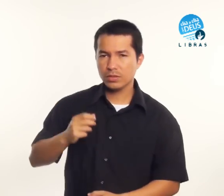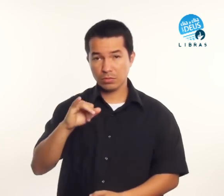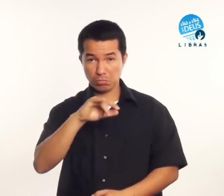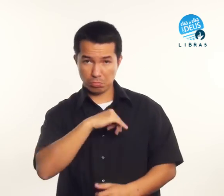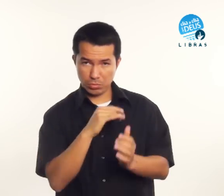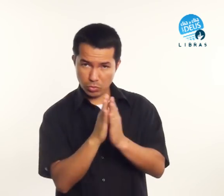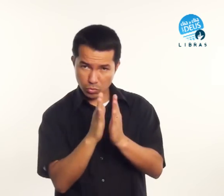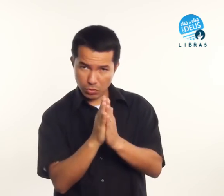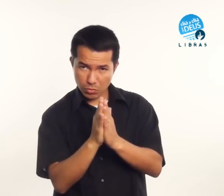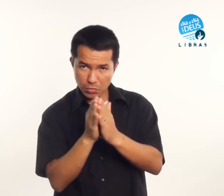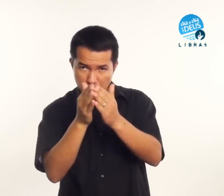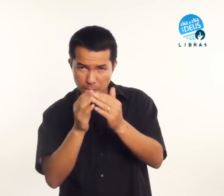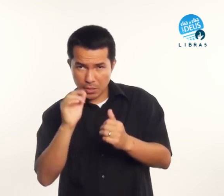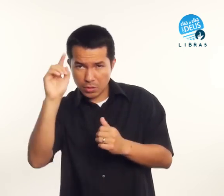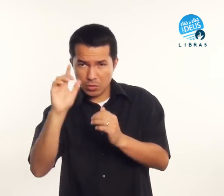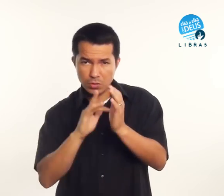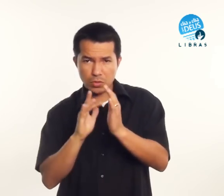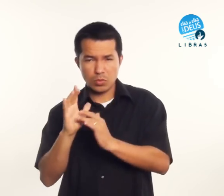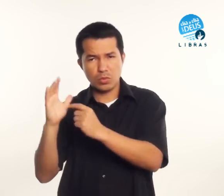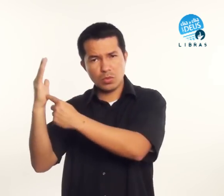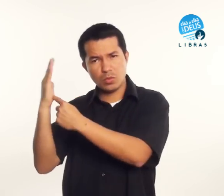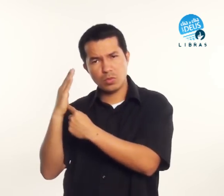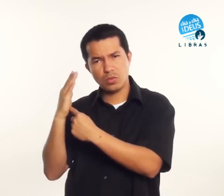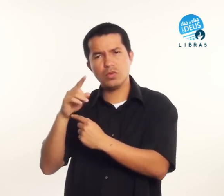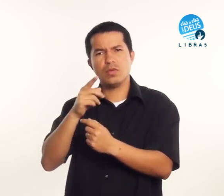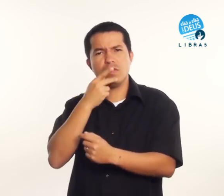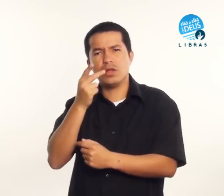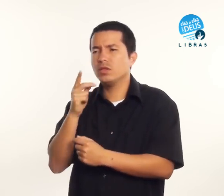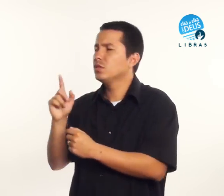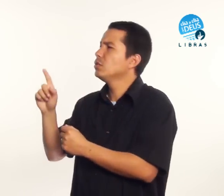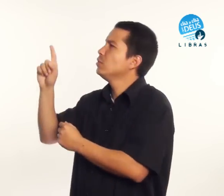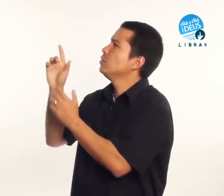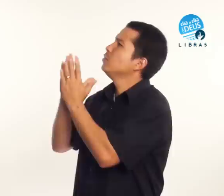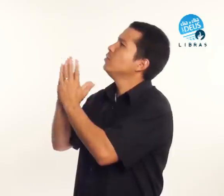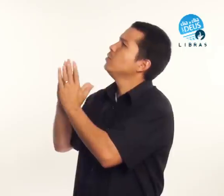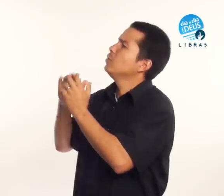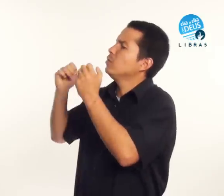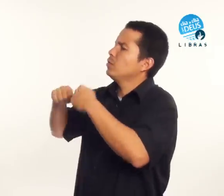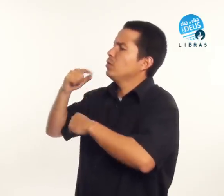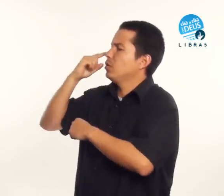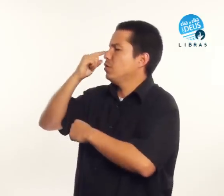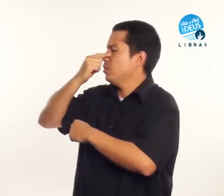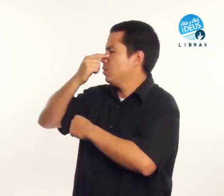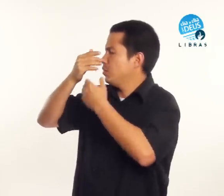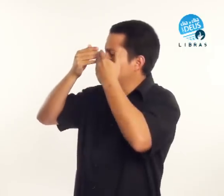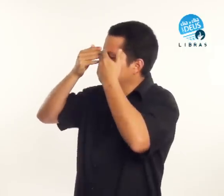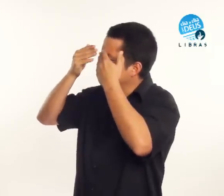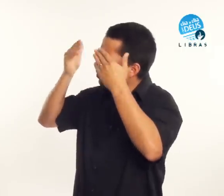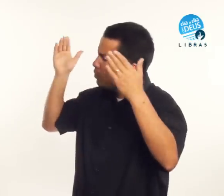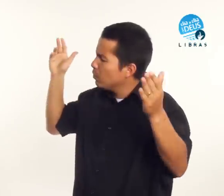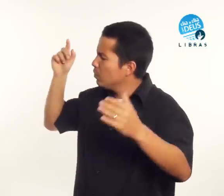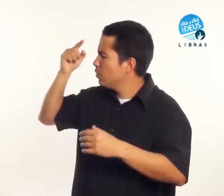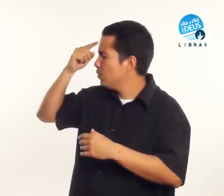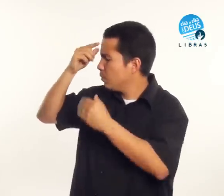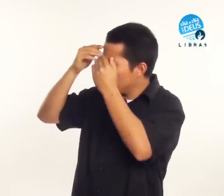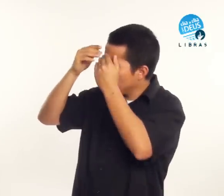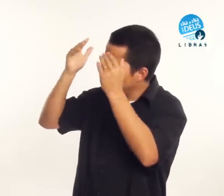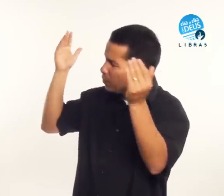Deus, abre os meus olhos para eu poder discernir